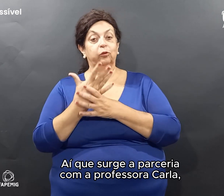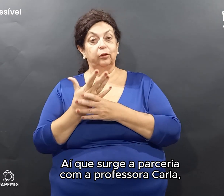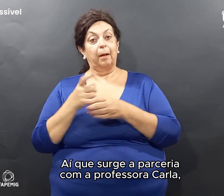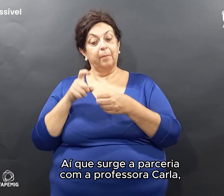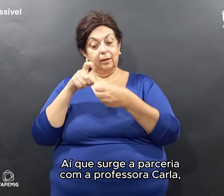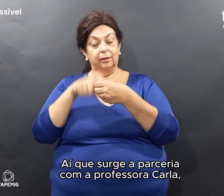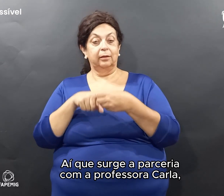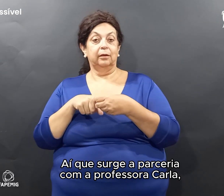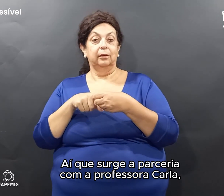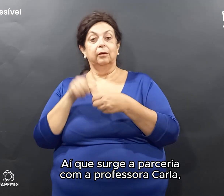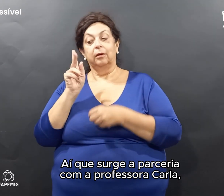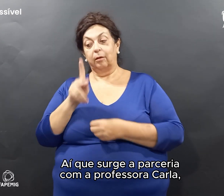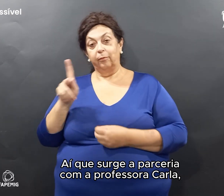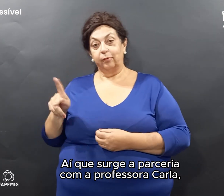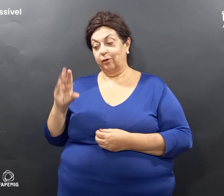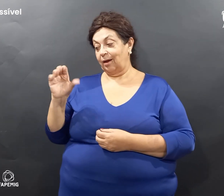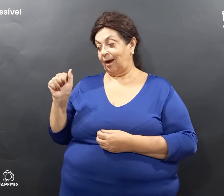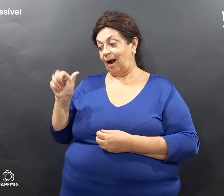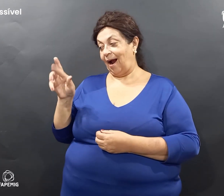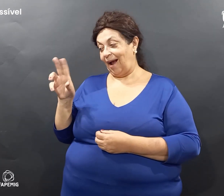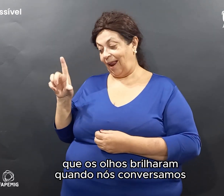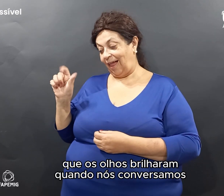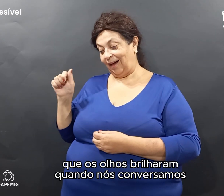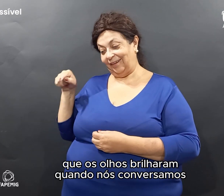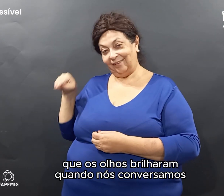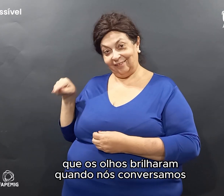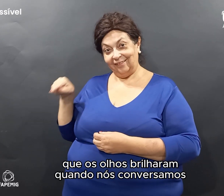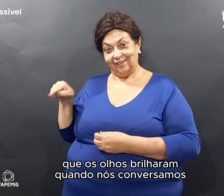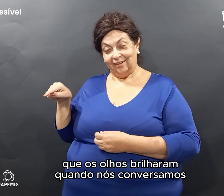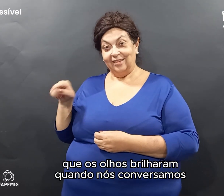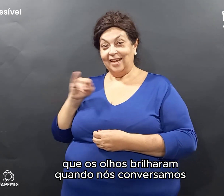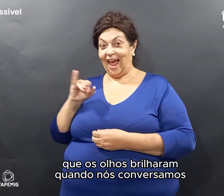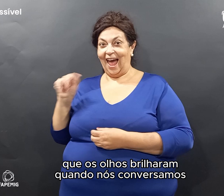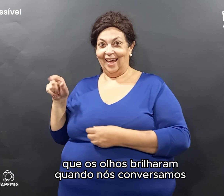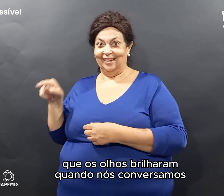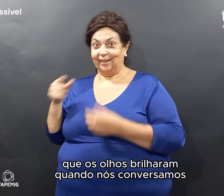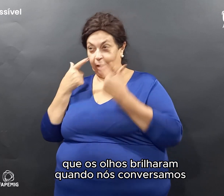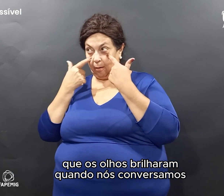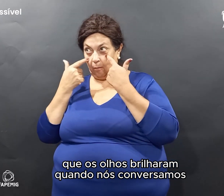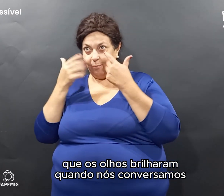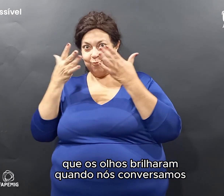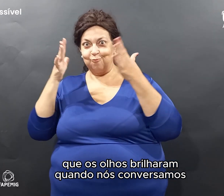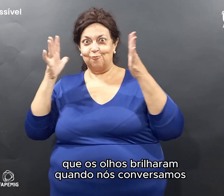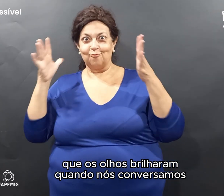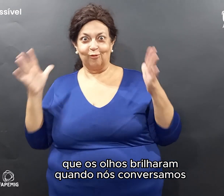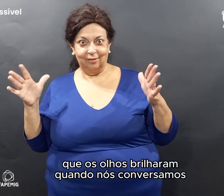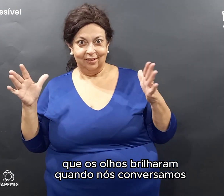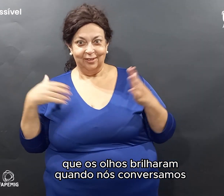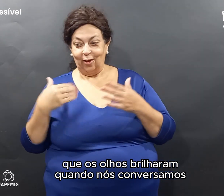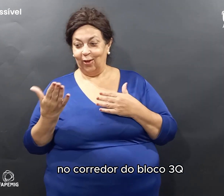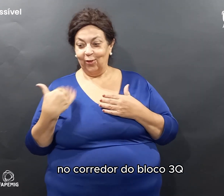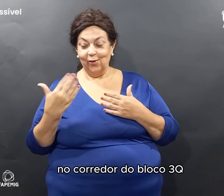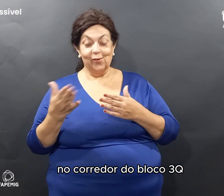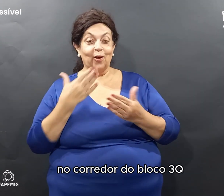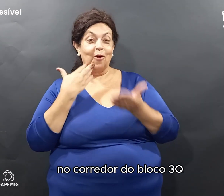parceria com a professora Carla, né? Que os olhos brilharam quando, né, nós conversamos no corredor do